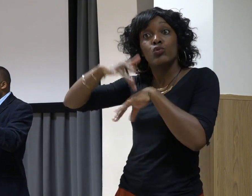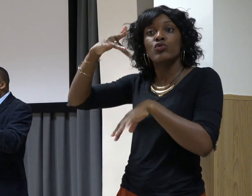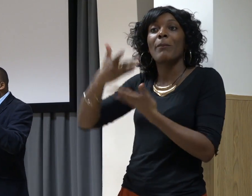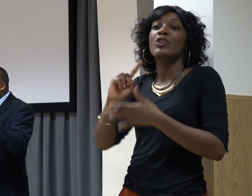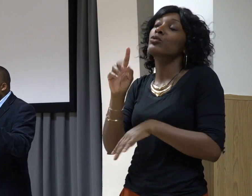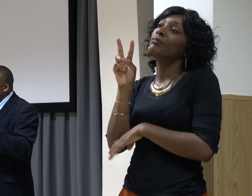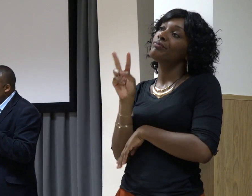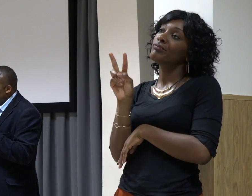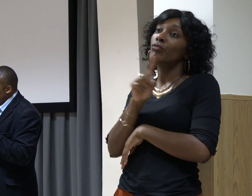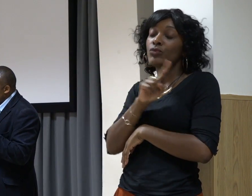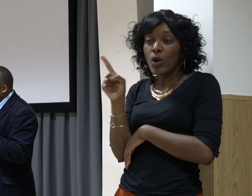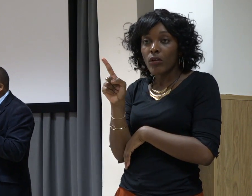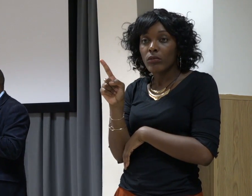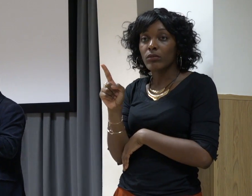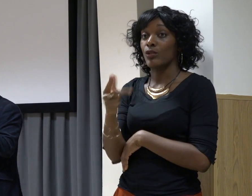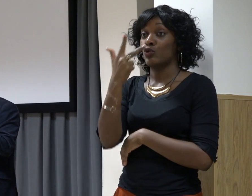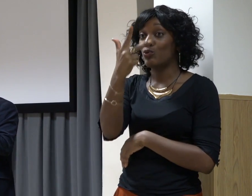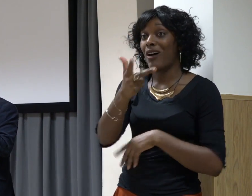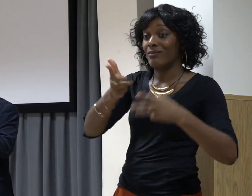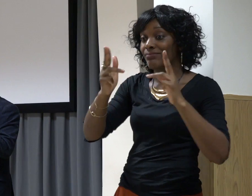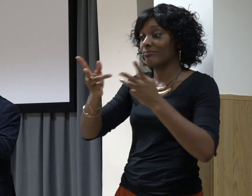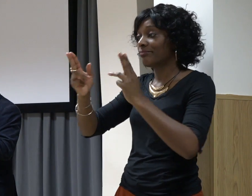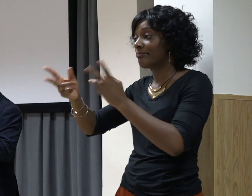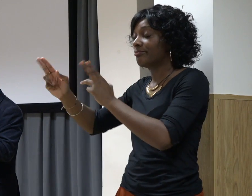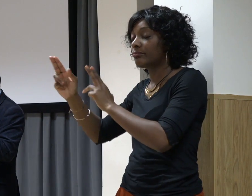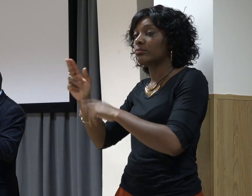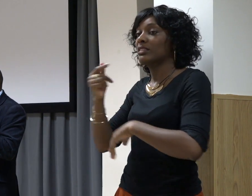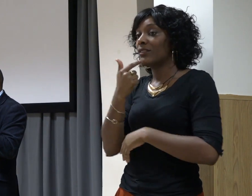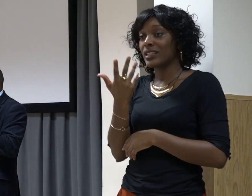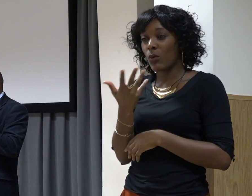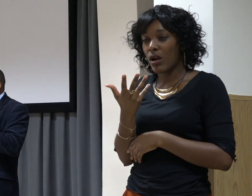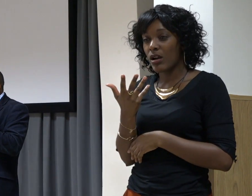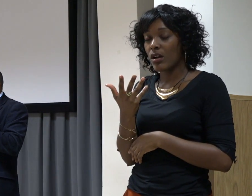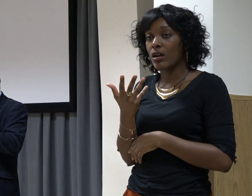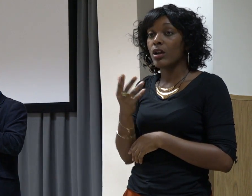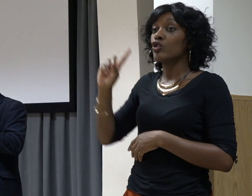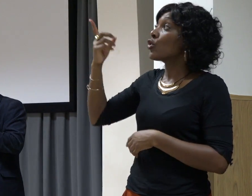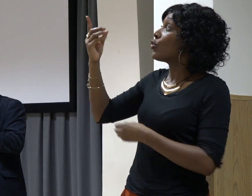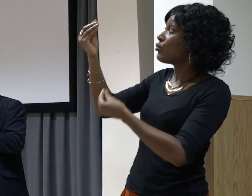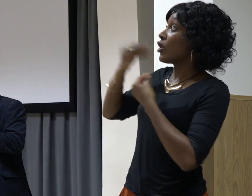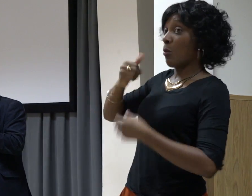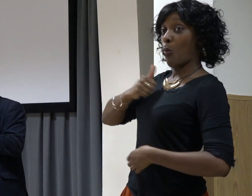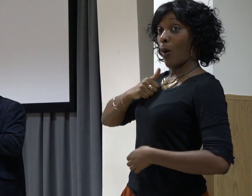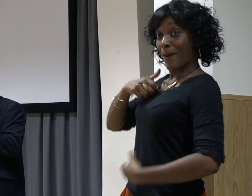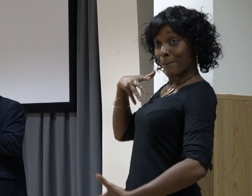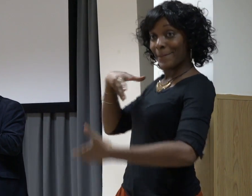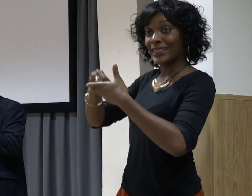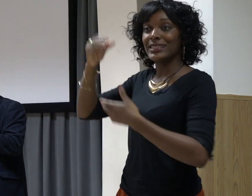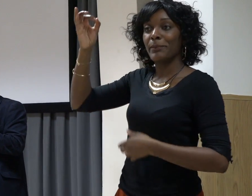3 temps où Dieu, en fait, nous implique dans le miracle qui a lieu.